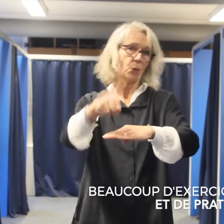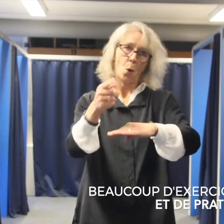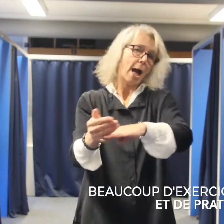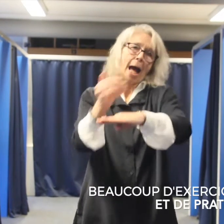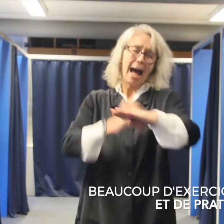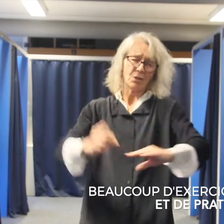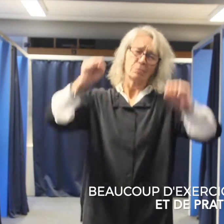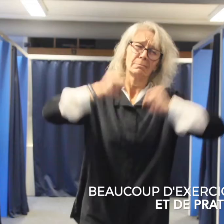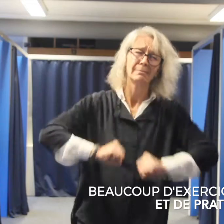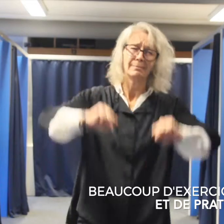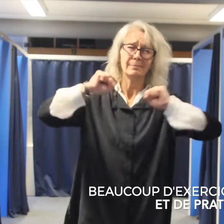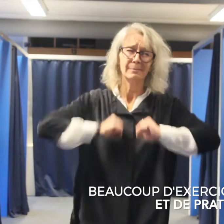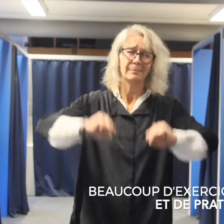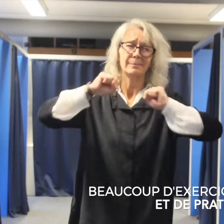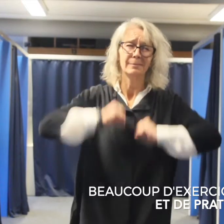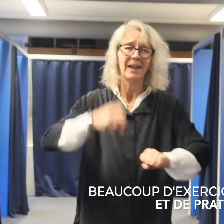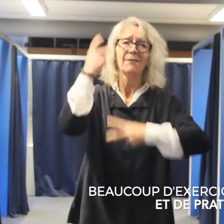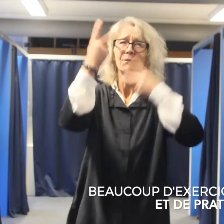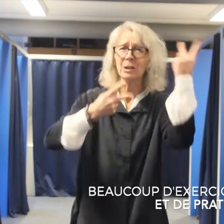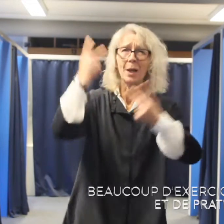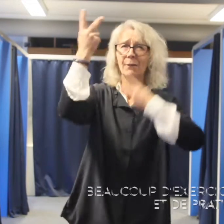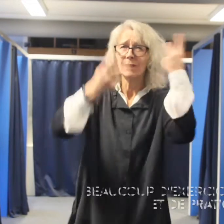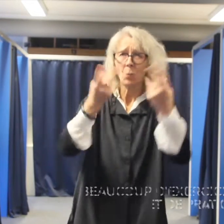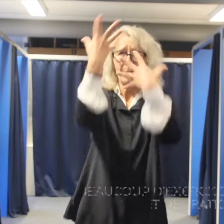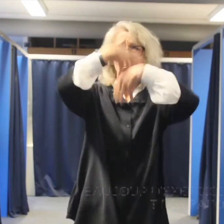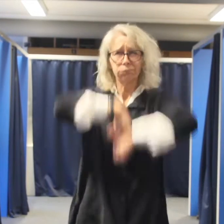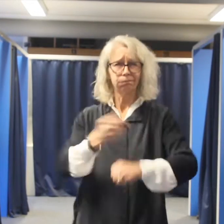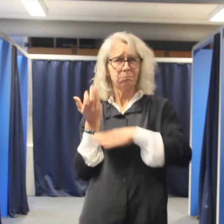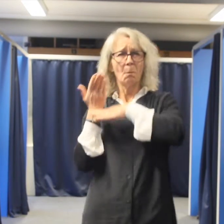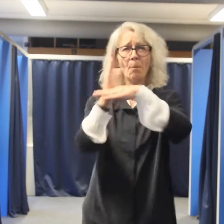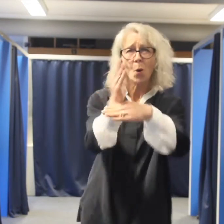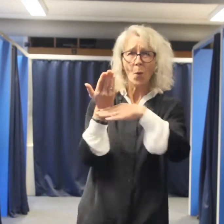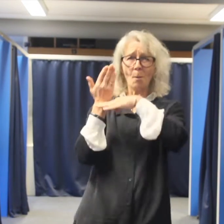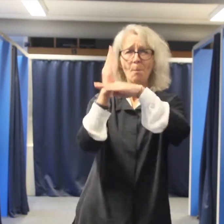sont évidemment bien enseignés par les professeurs